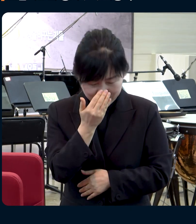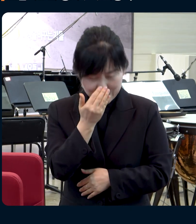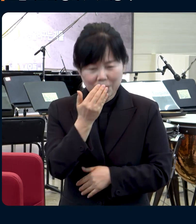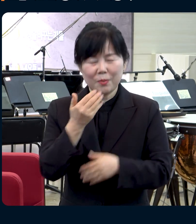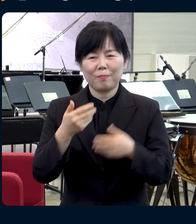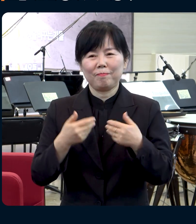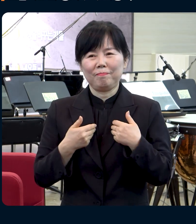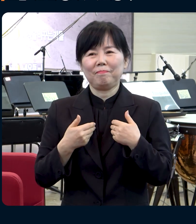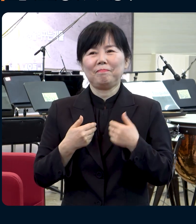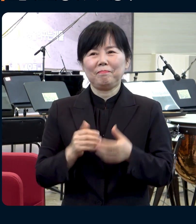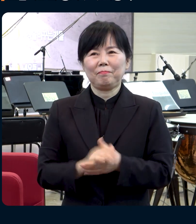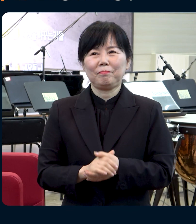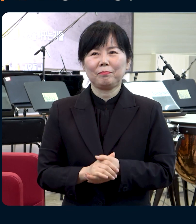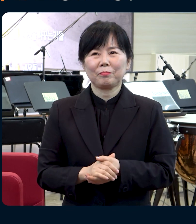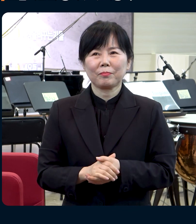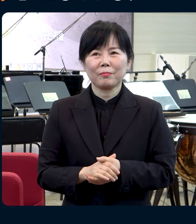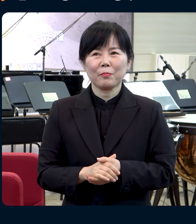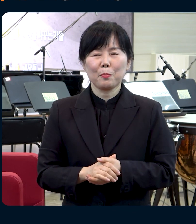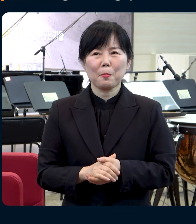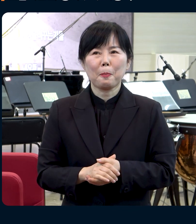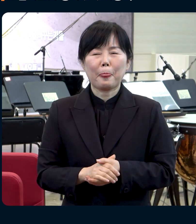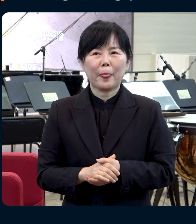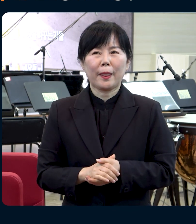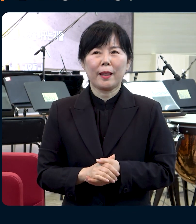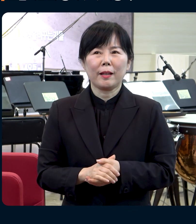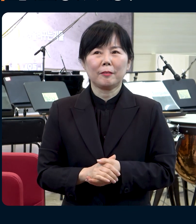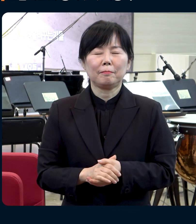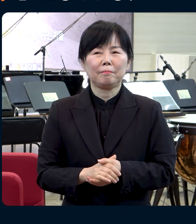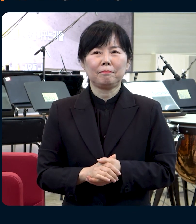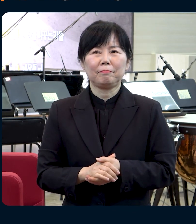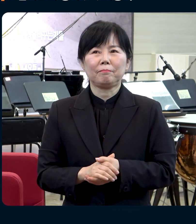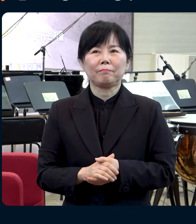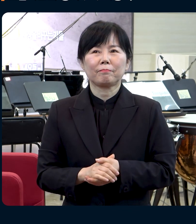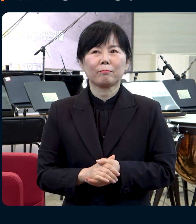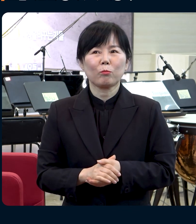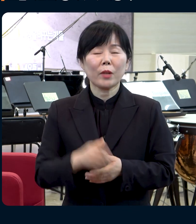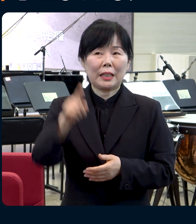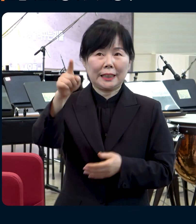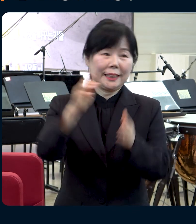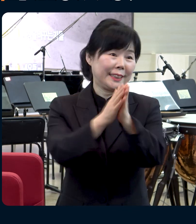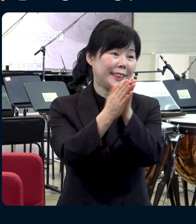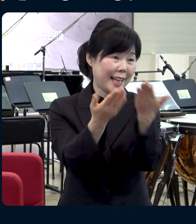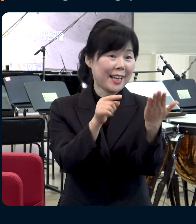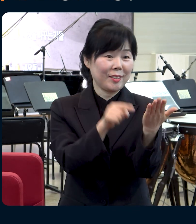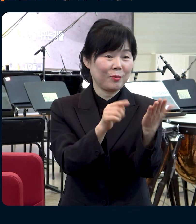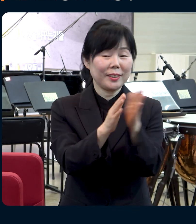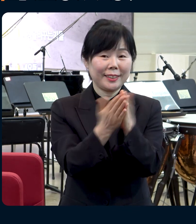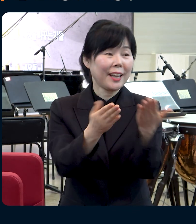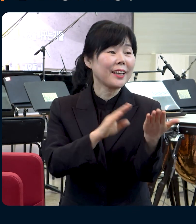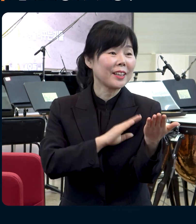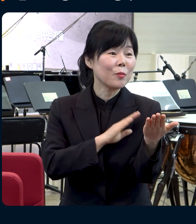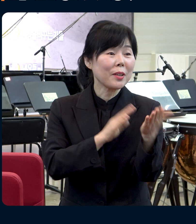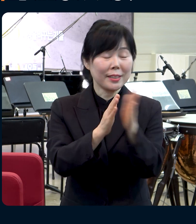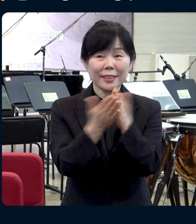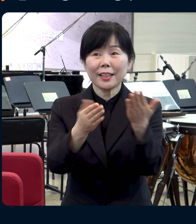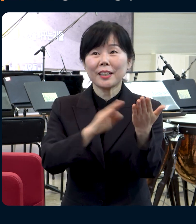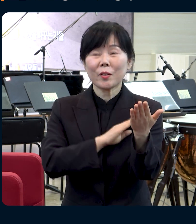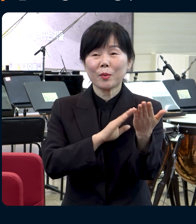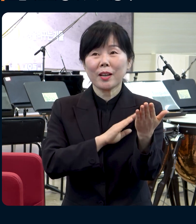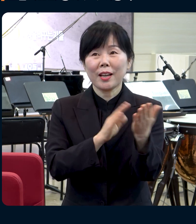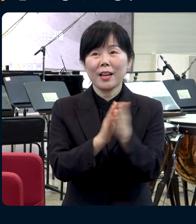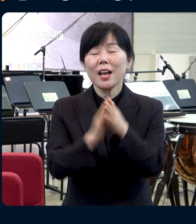합니다. 여러분, 데이비드 시몬스라는 분이 있습니다. 이분이 힐링 그레이스라는 이 책을 썼는데요, 이것을 한국말로